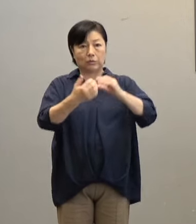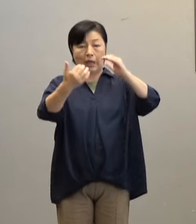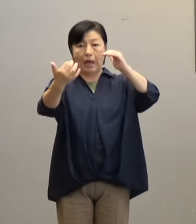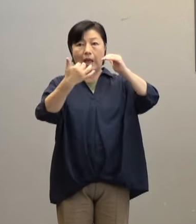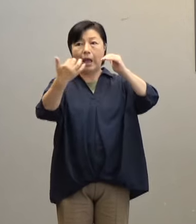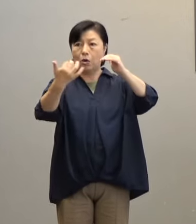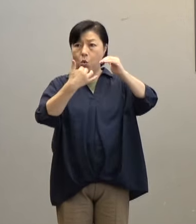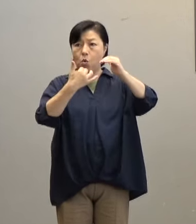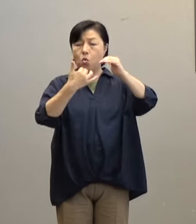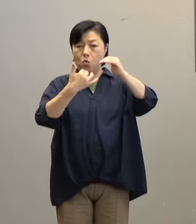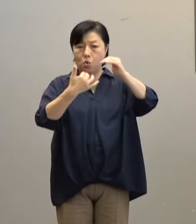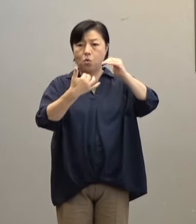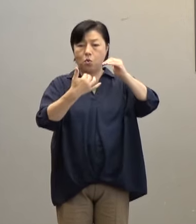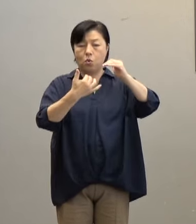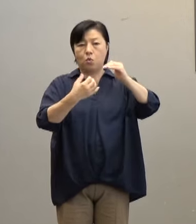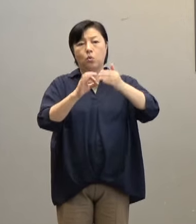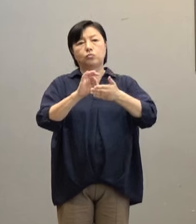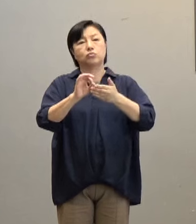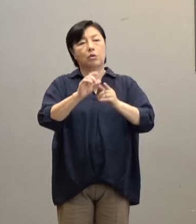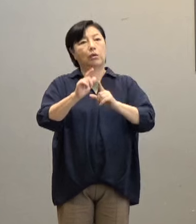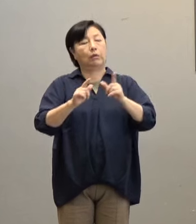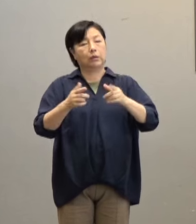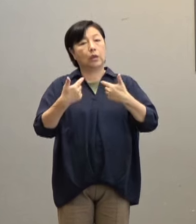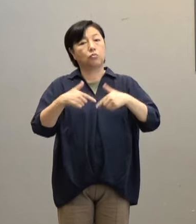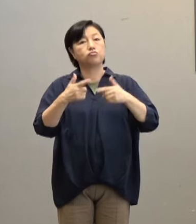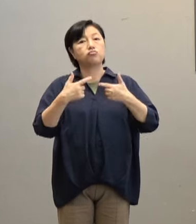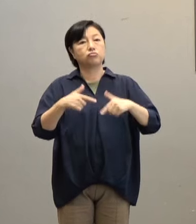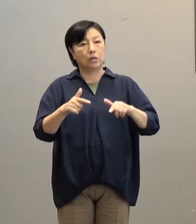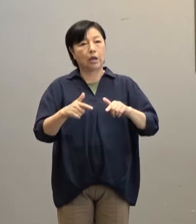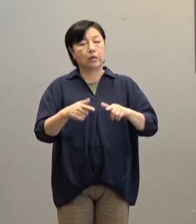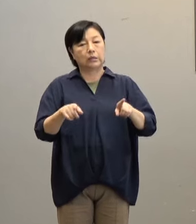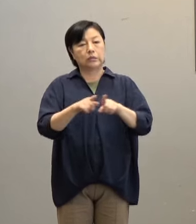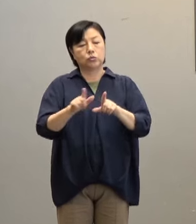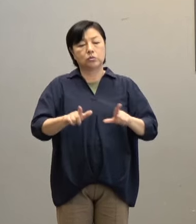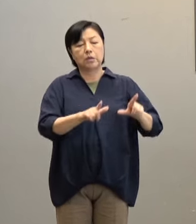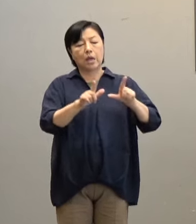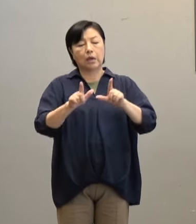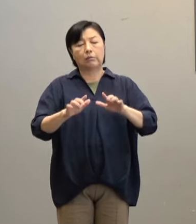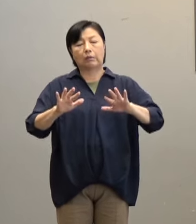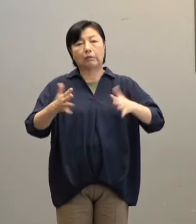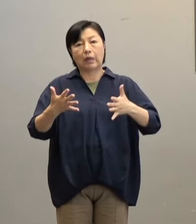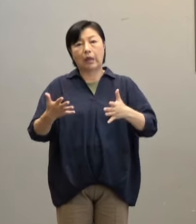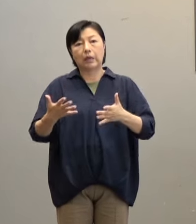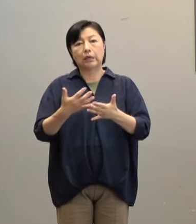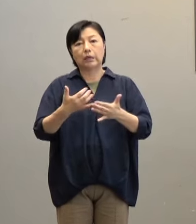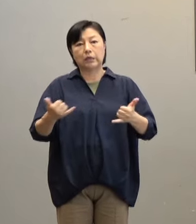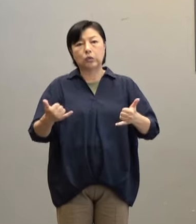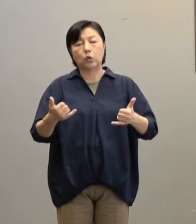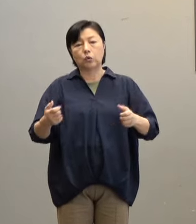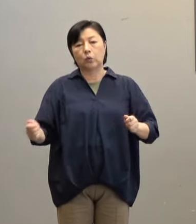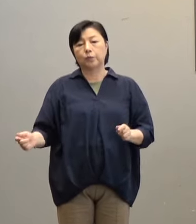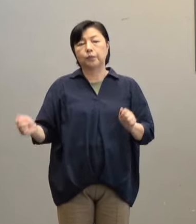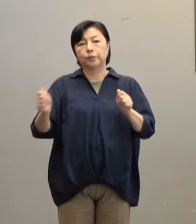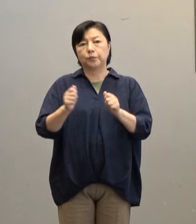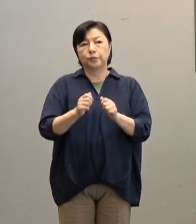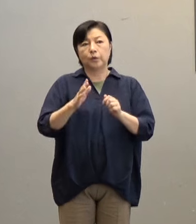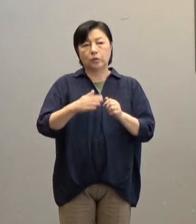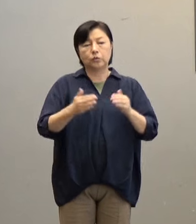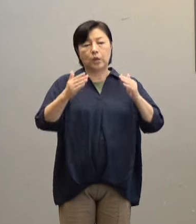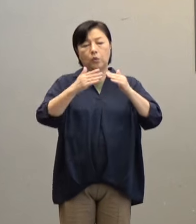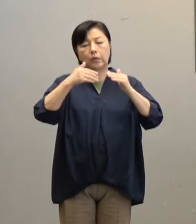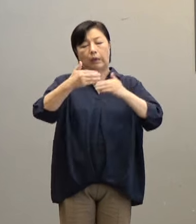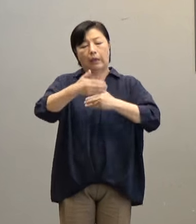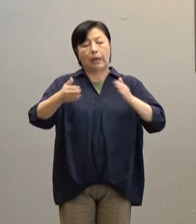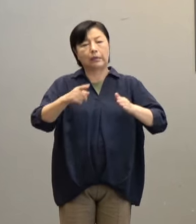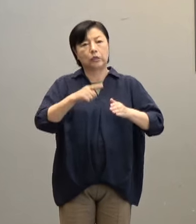ける形になりますけれども、普段一緒に生活されてない方などとですね、長時間屋内にいらっしゃる場合は